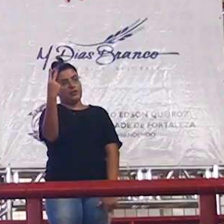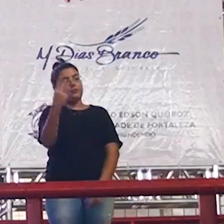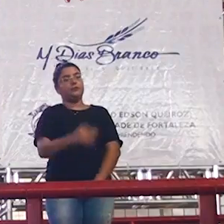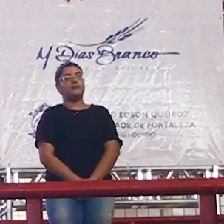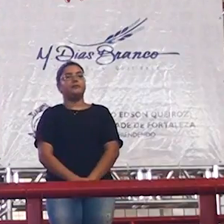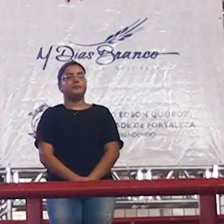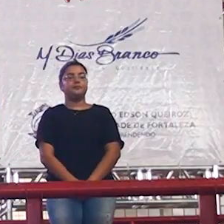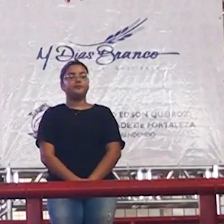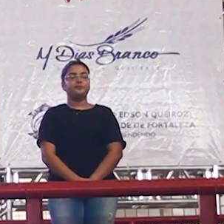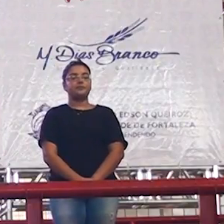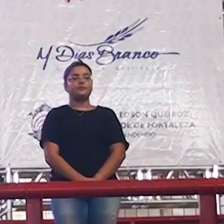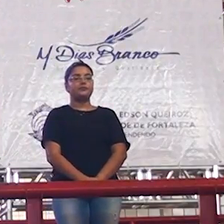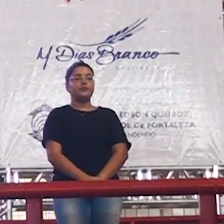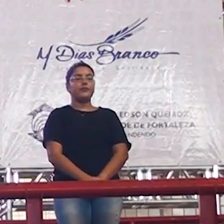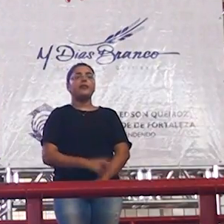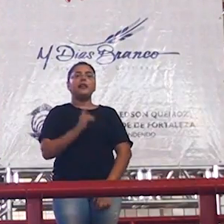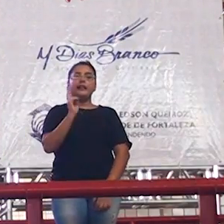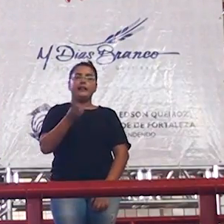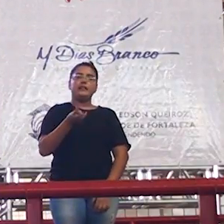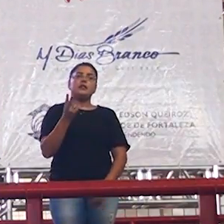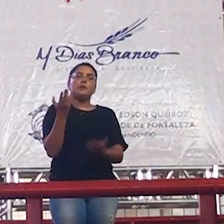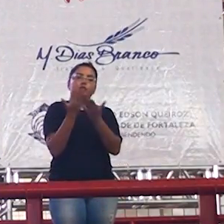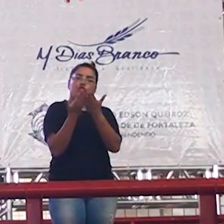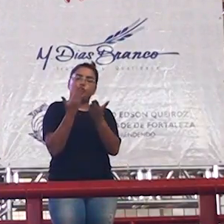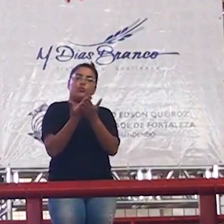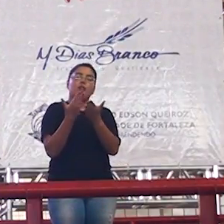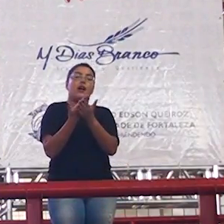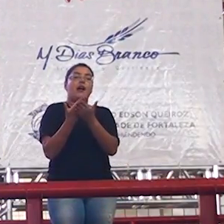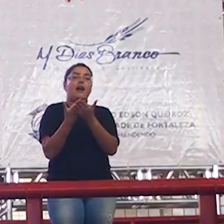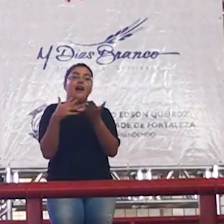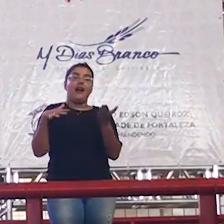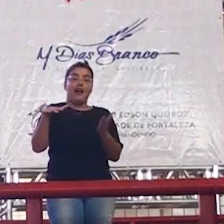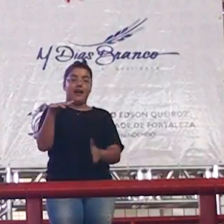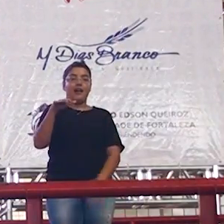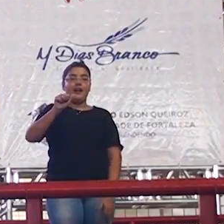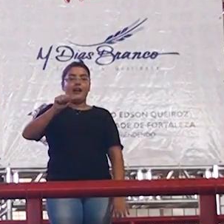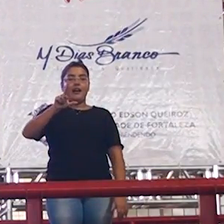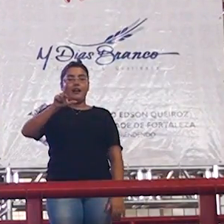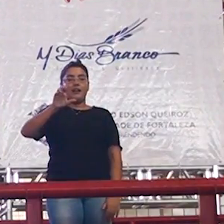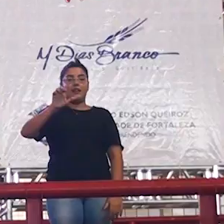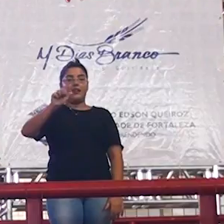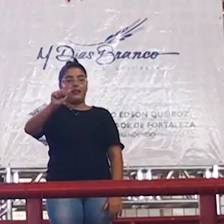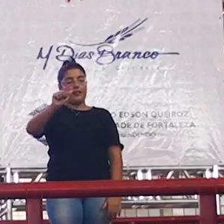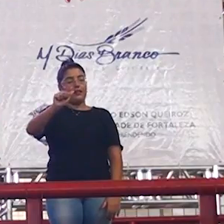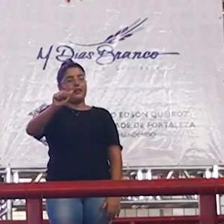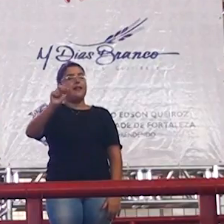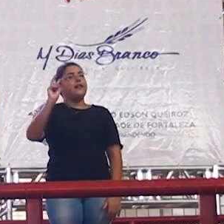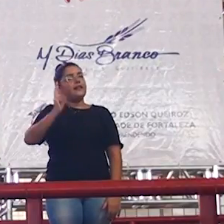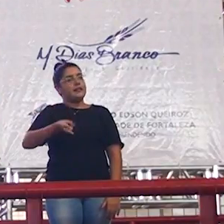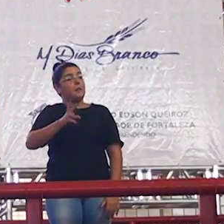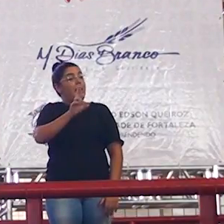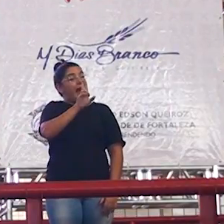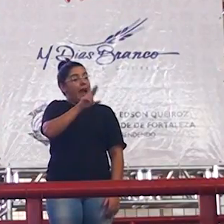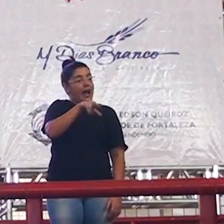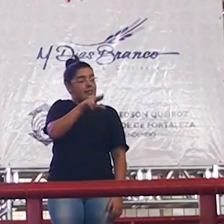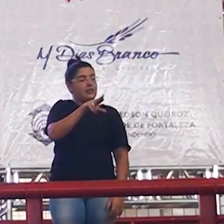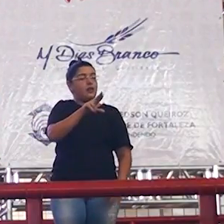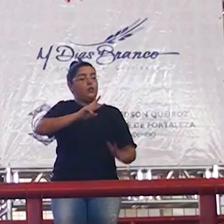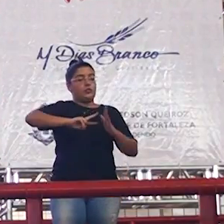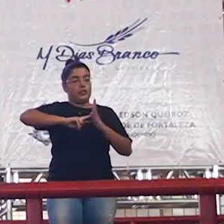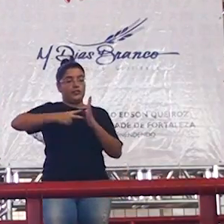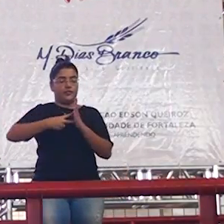quadrado. Então, se você está trabalhando com área, a razão entre as áreas é igual à